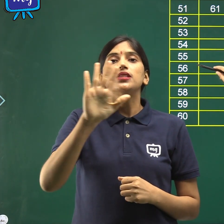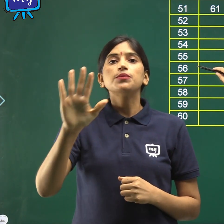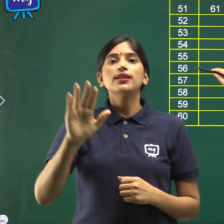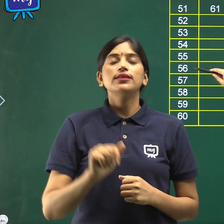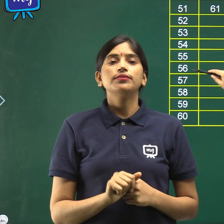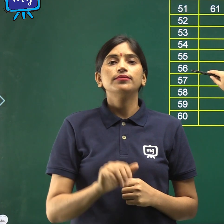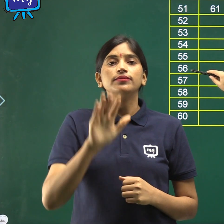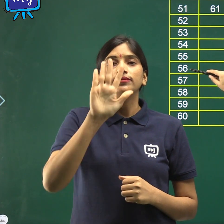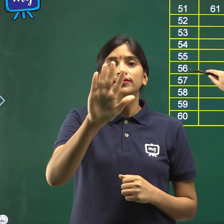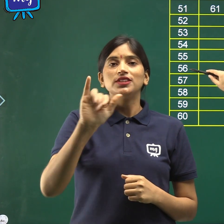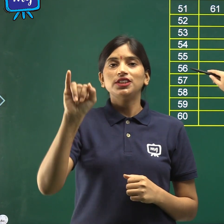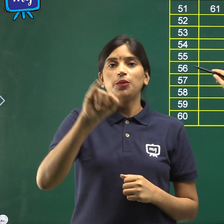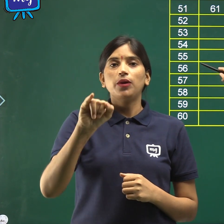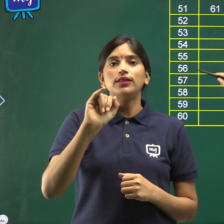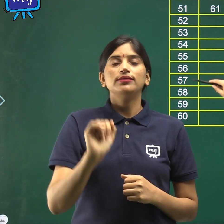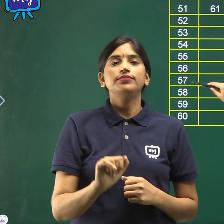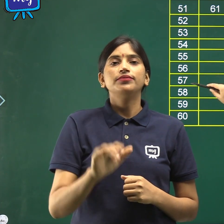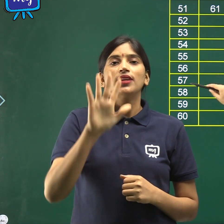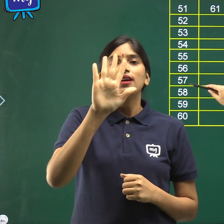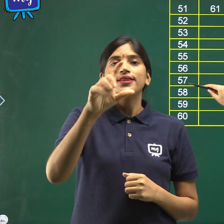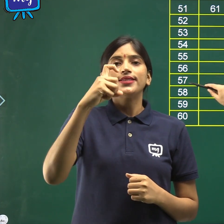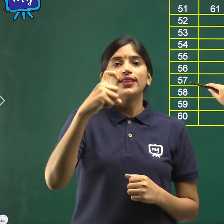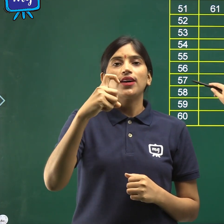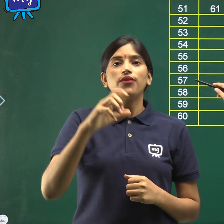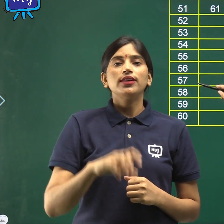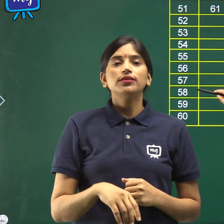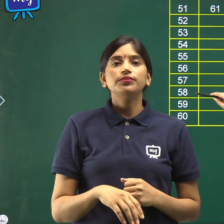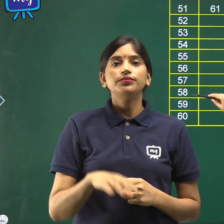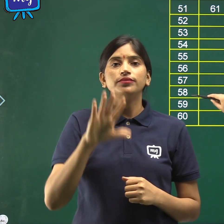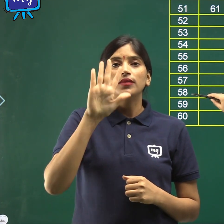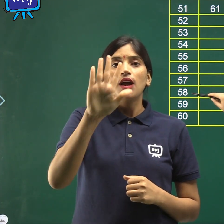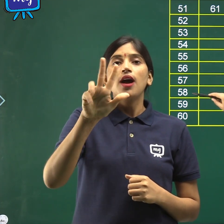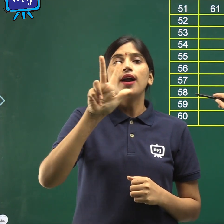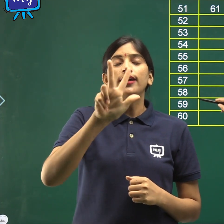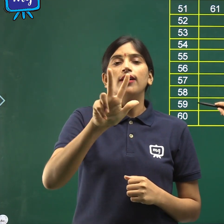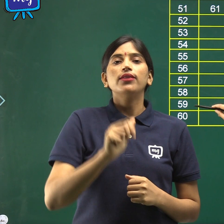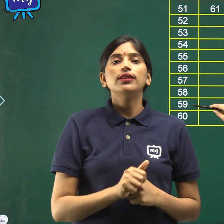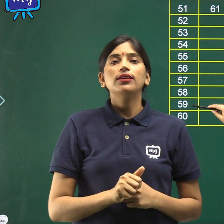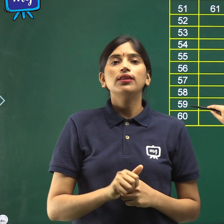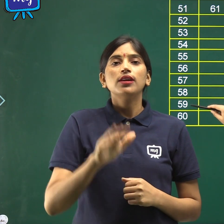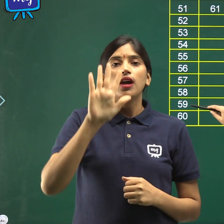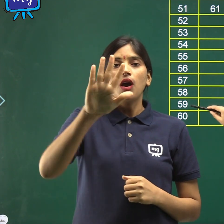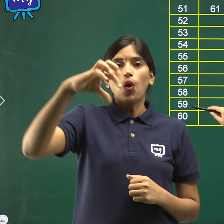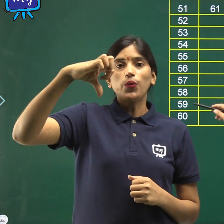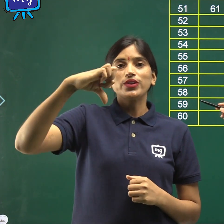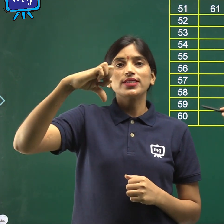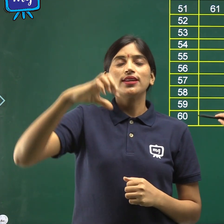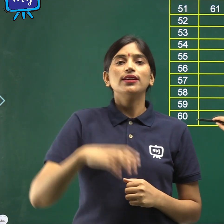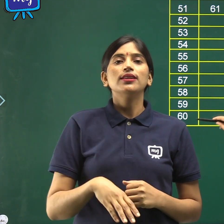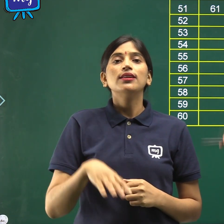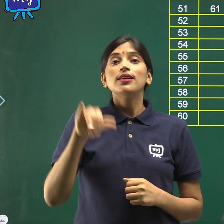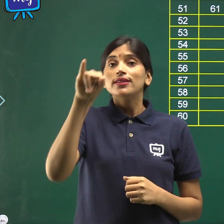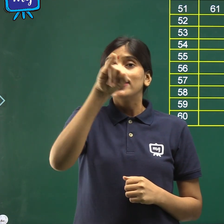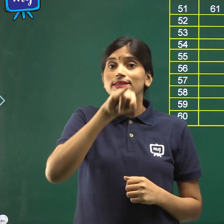55, 56, 57, 58, 59